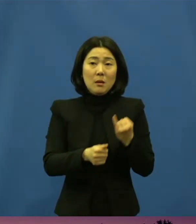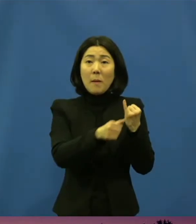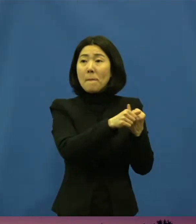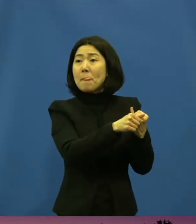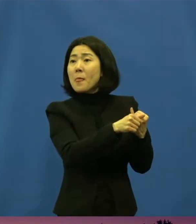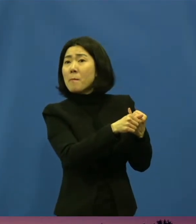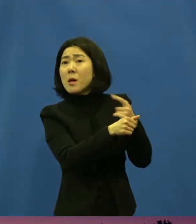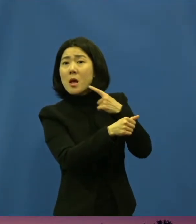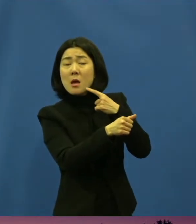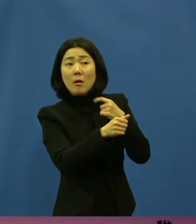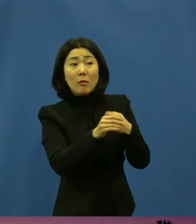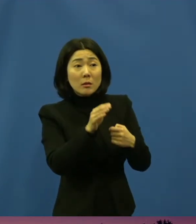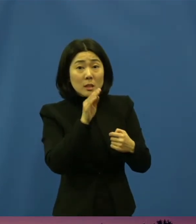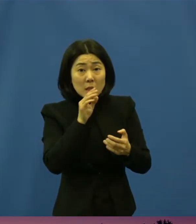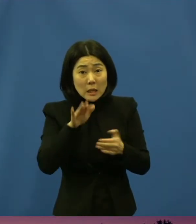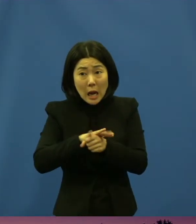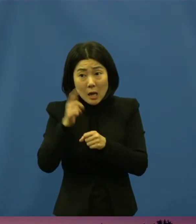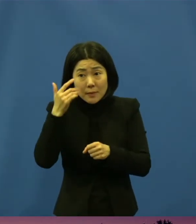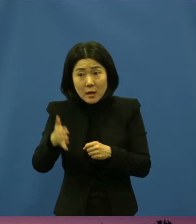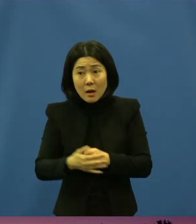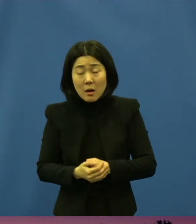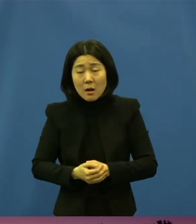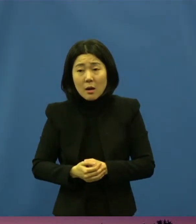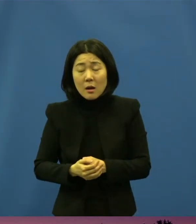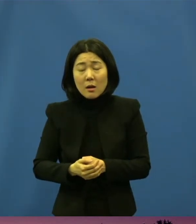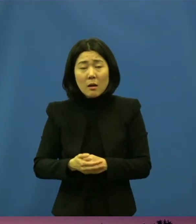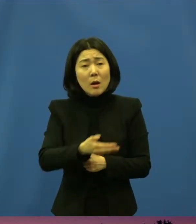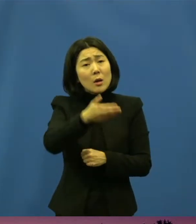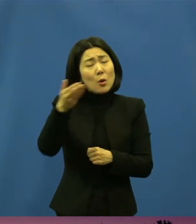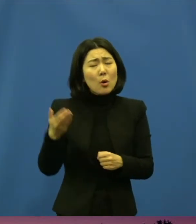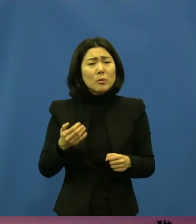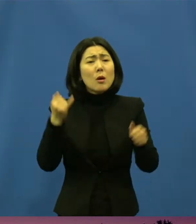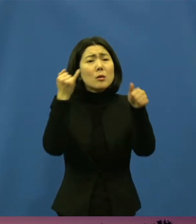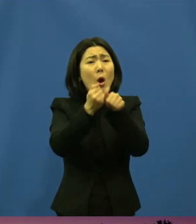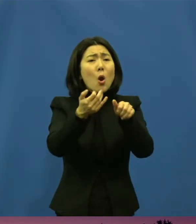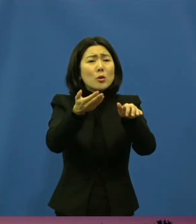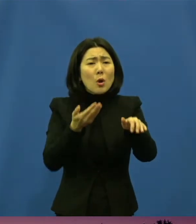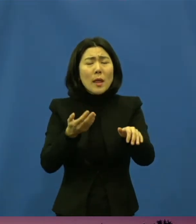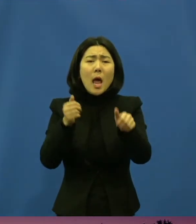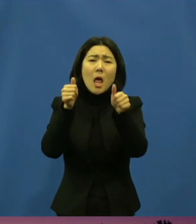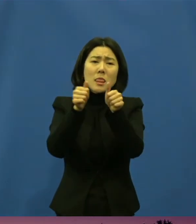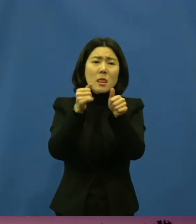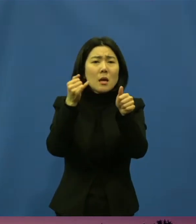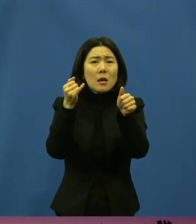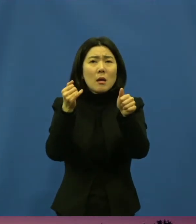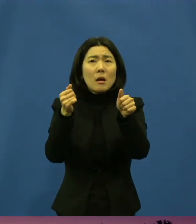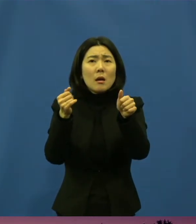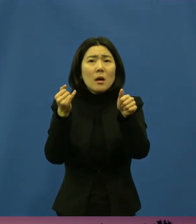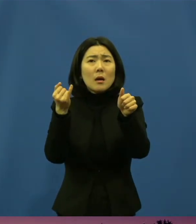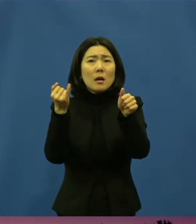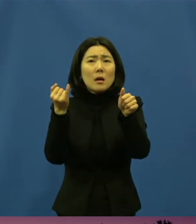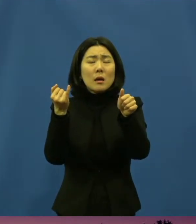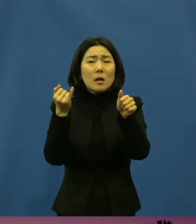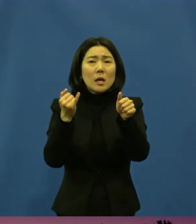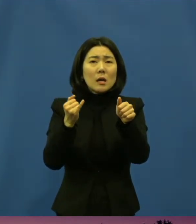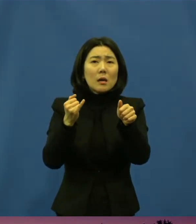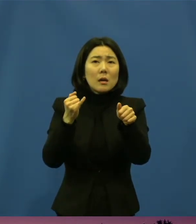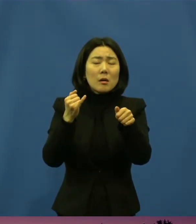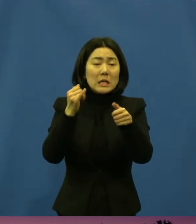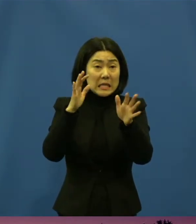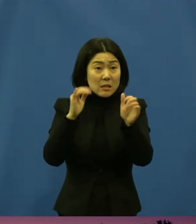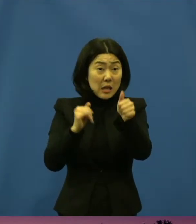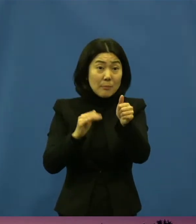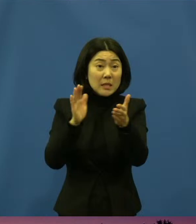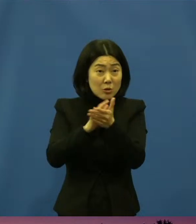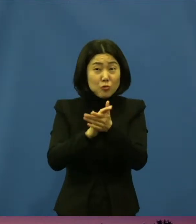요즘 혼전의 동거, 성적 경험이 넘쳐나요. 이 미디어에서도 그냥 연예인들도 그냥 부끄럽지 않게